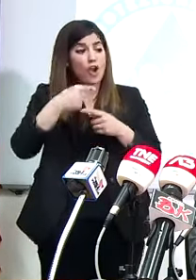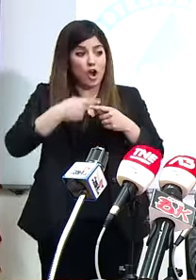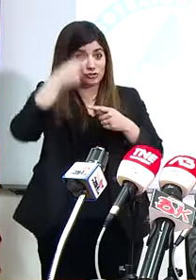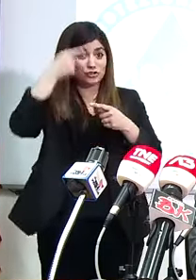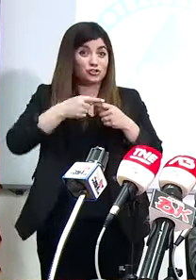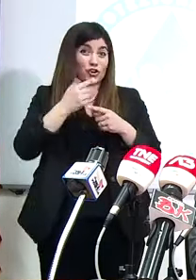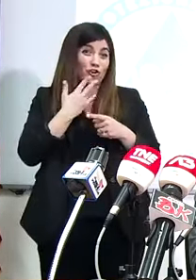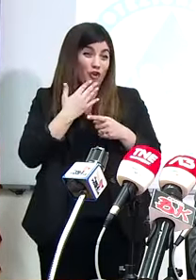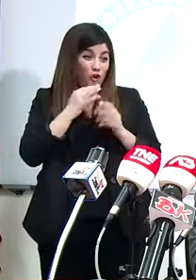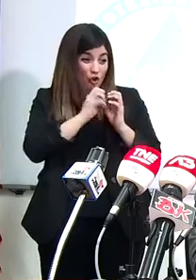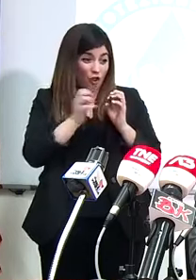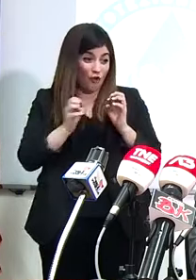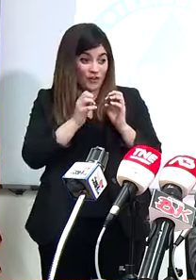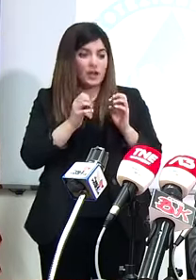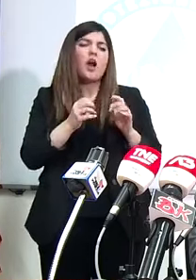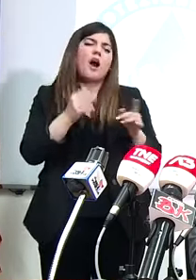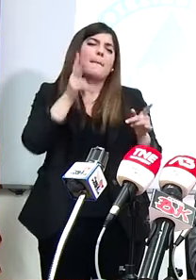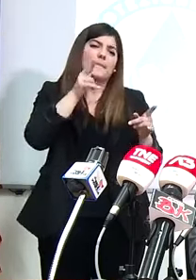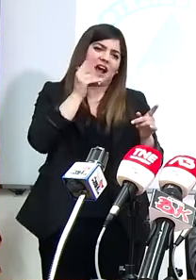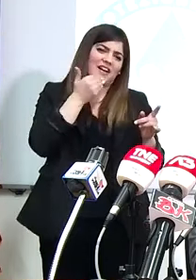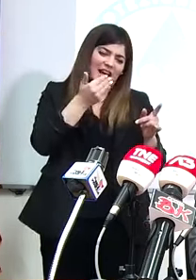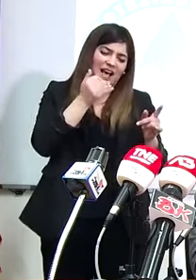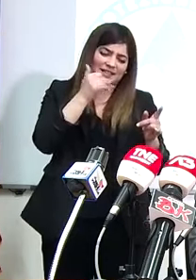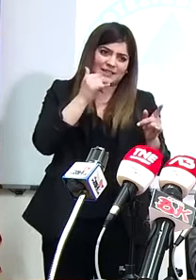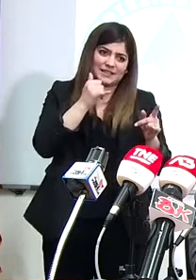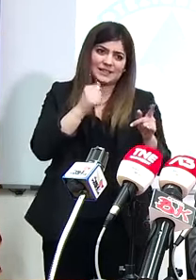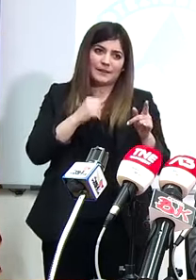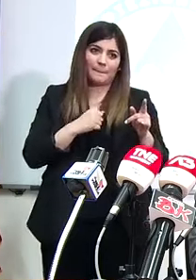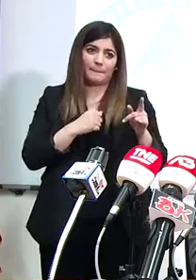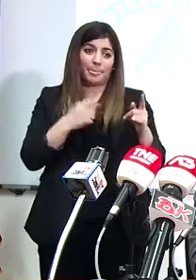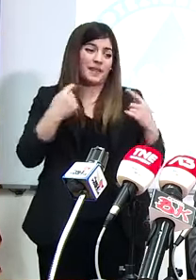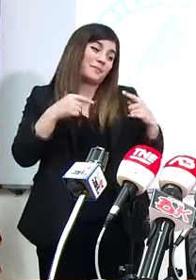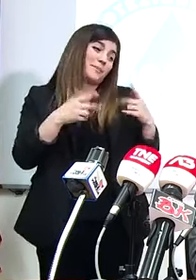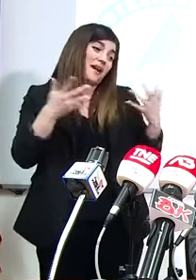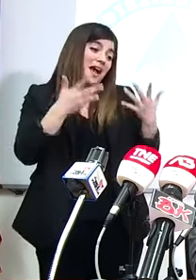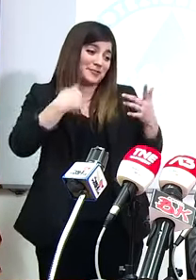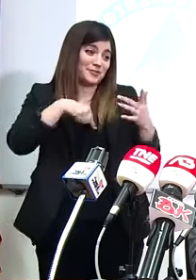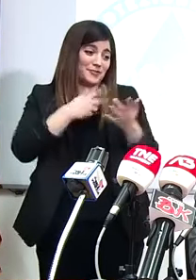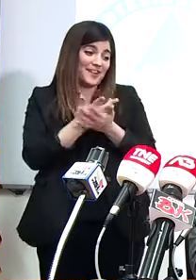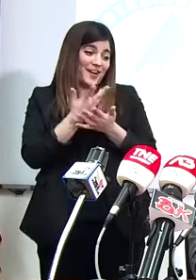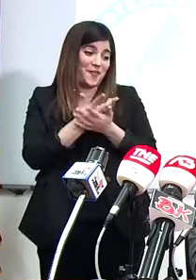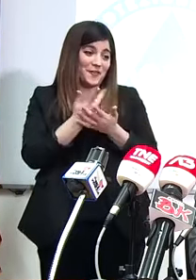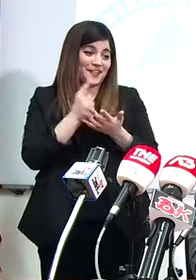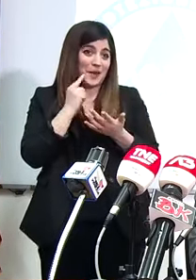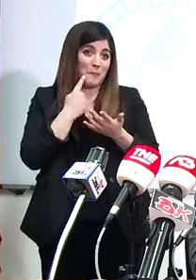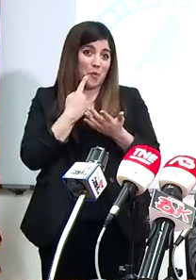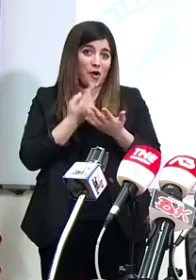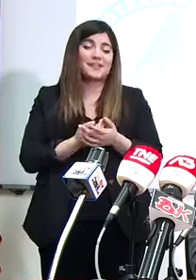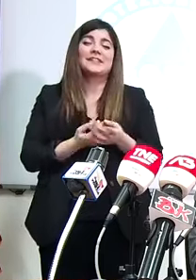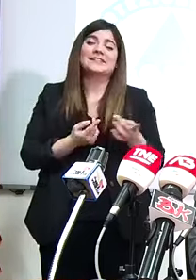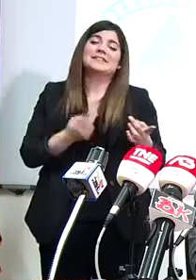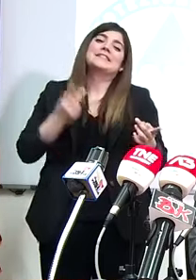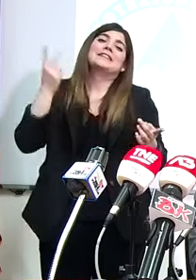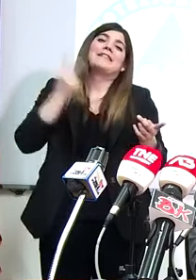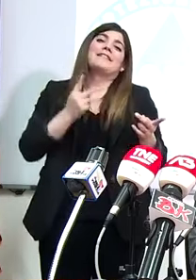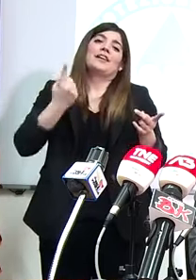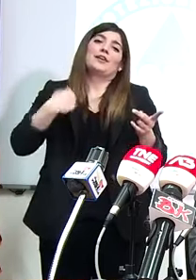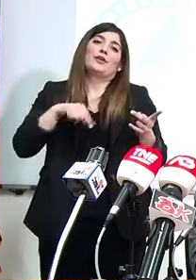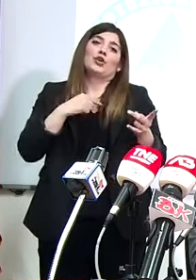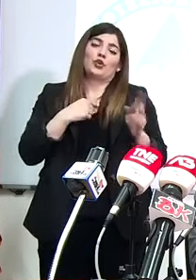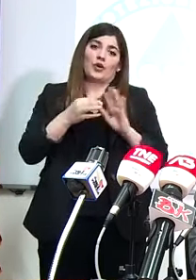prova grazie almeno così abbiamo qualcosa da raccontare dini se guardate sui colori noi abbiamo degli indicatori